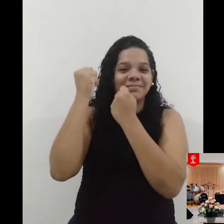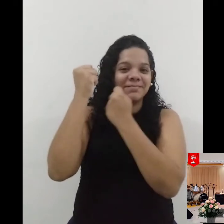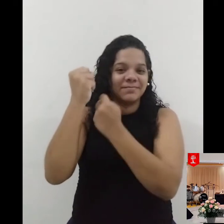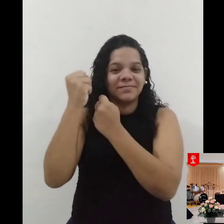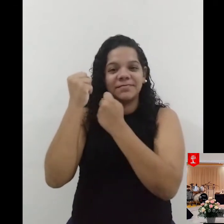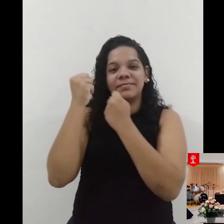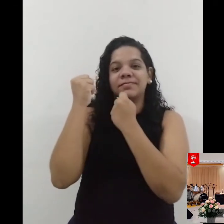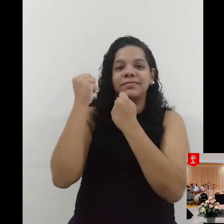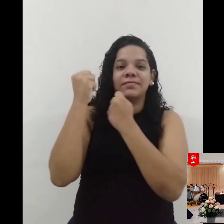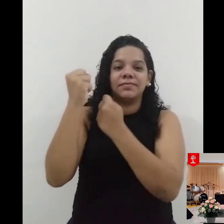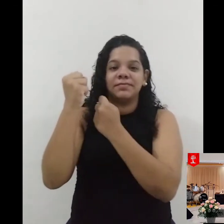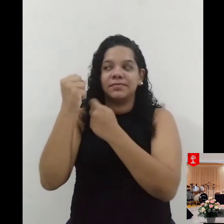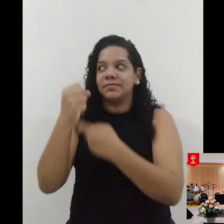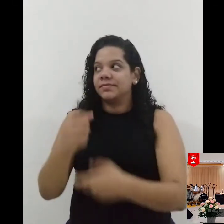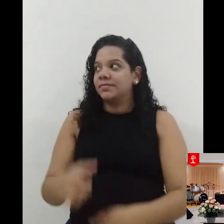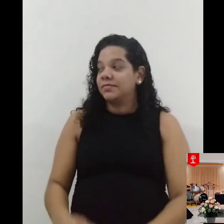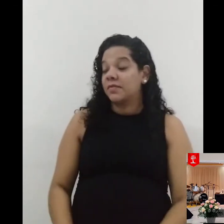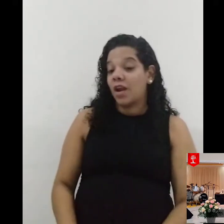tu te